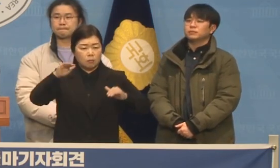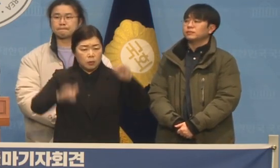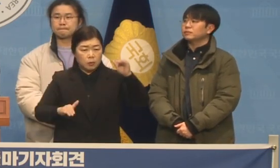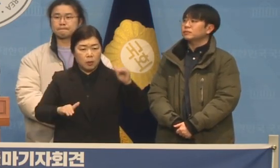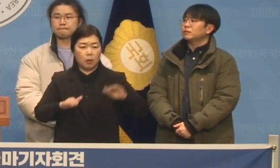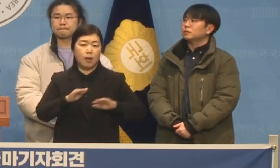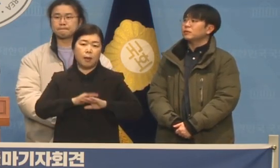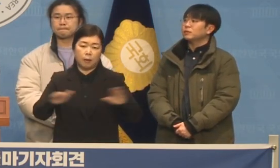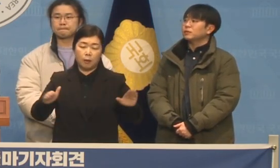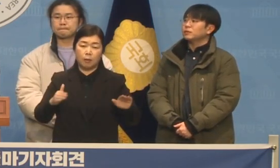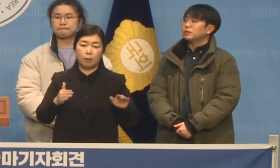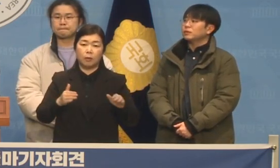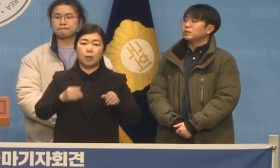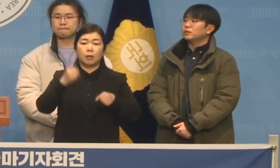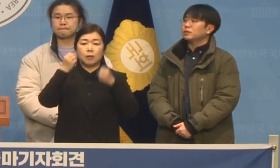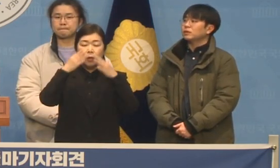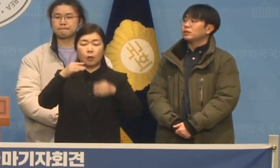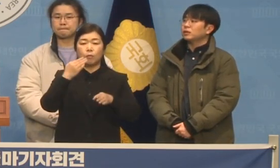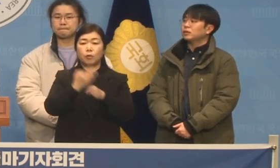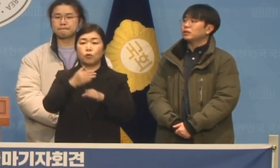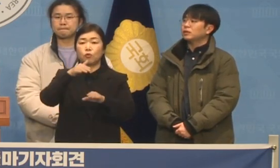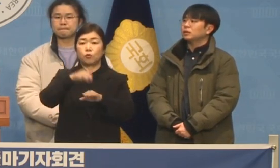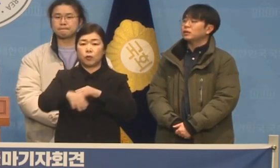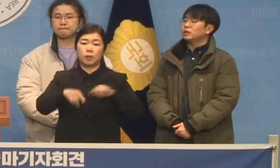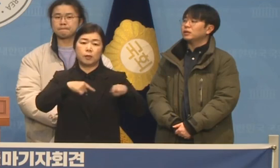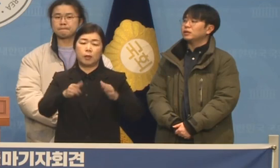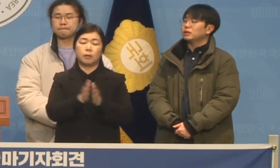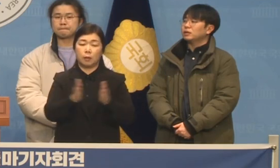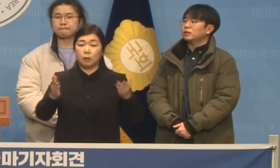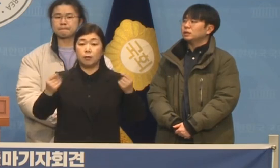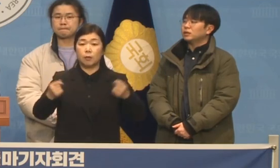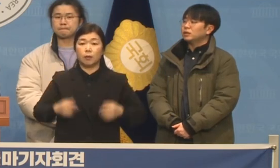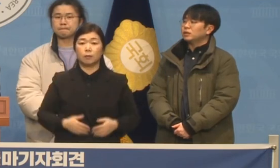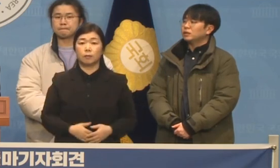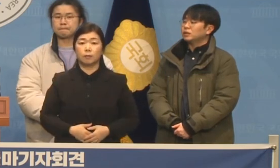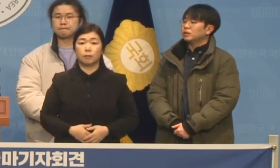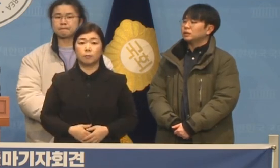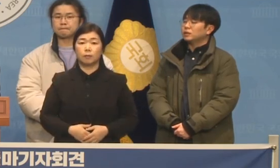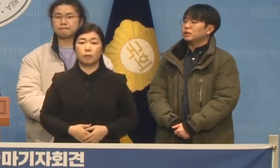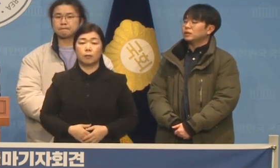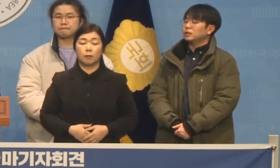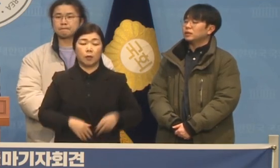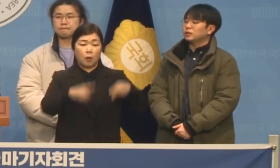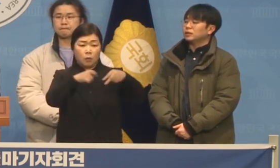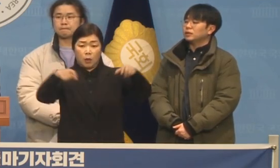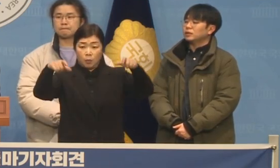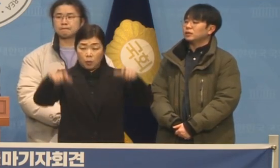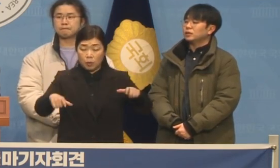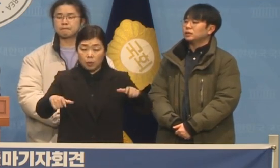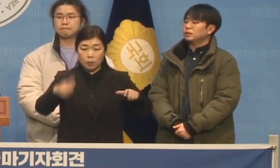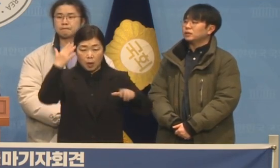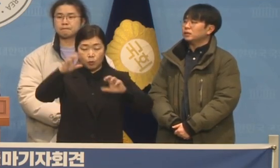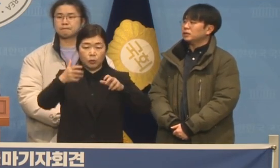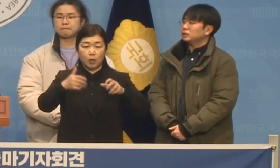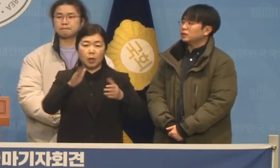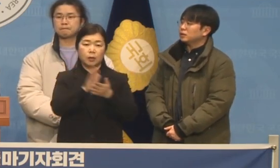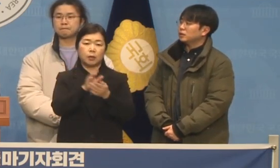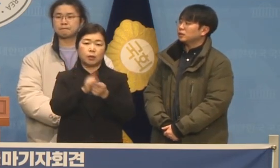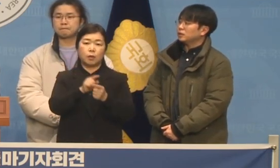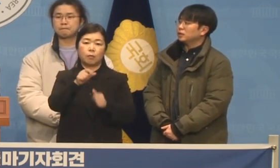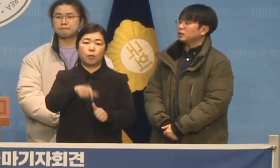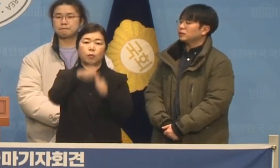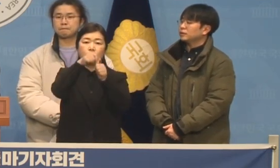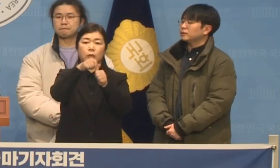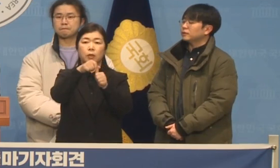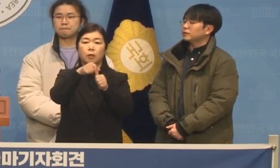불평등을 극복하는 새로운 민주주의의 시대를 열겠습니다. 서대문은 대한민국 직선제 민주주의의